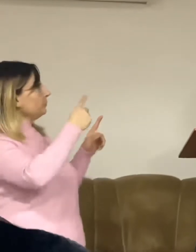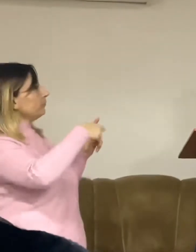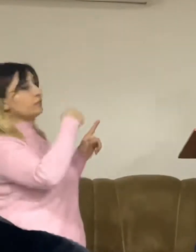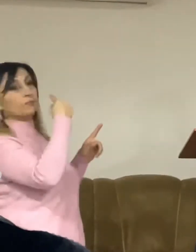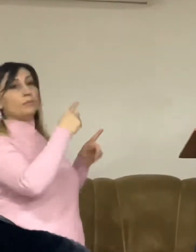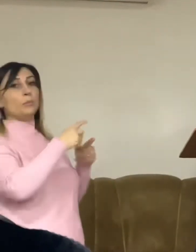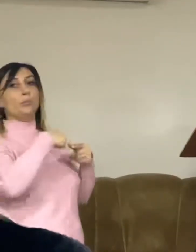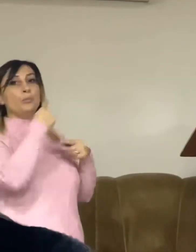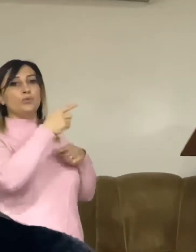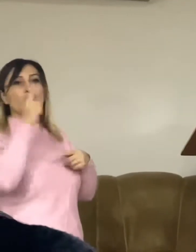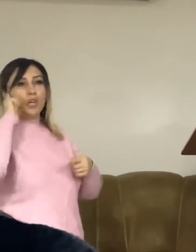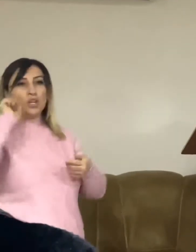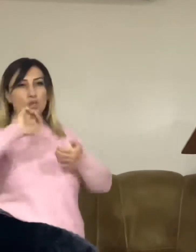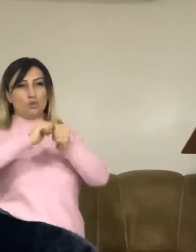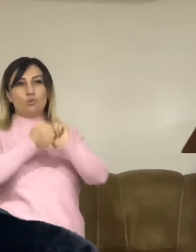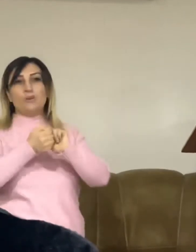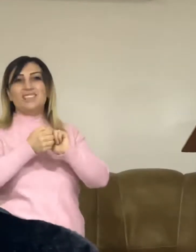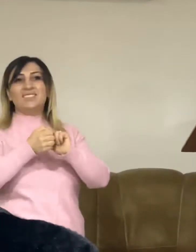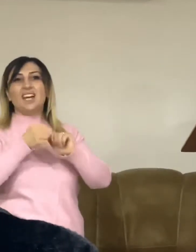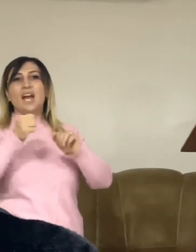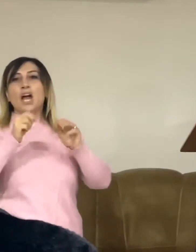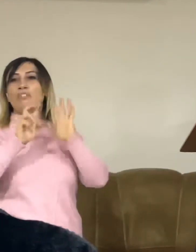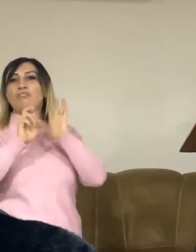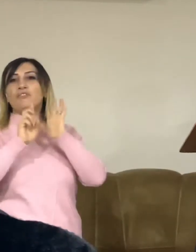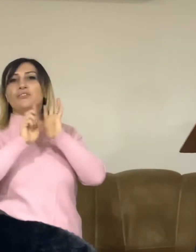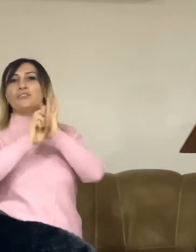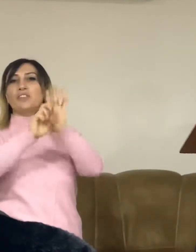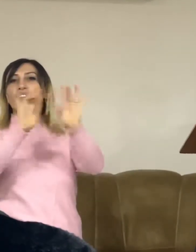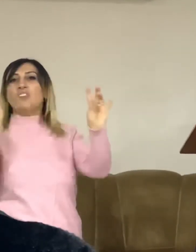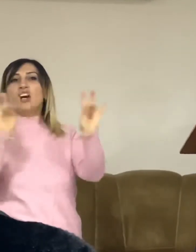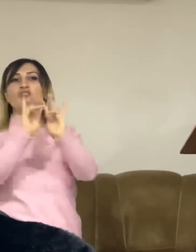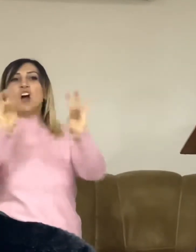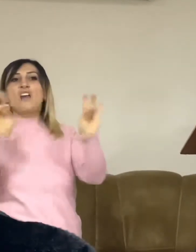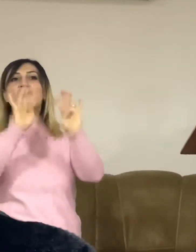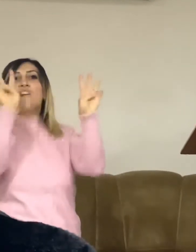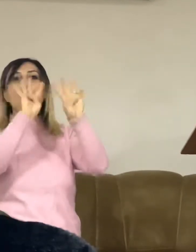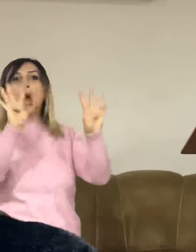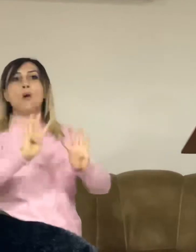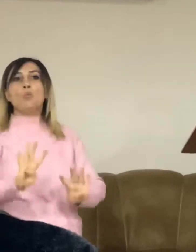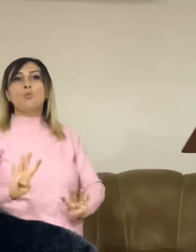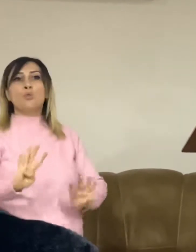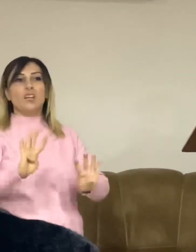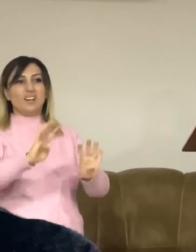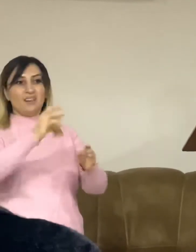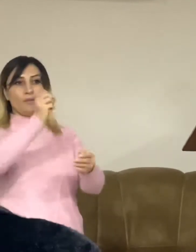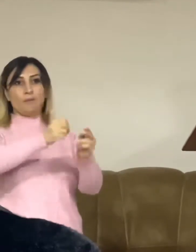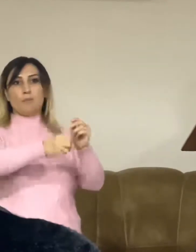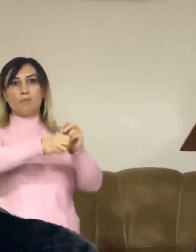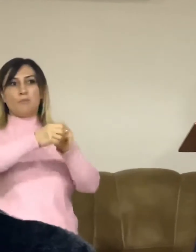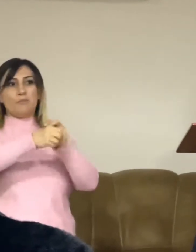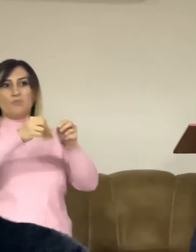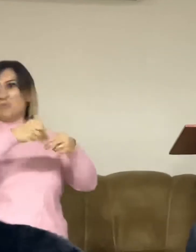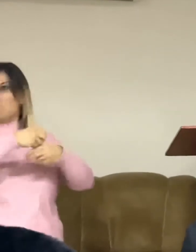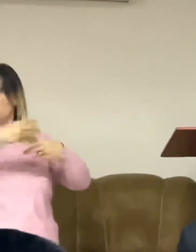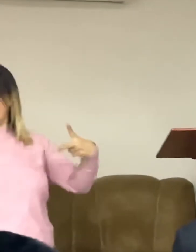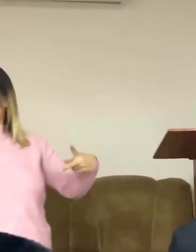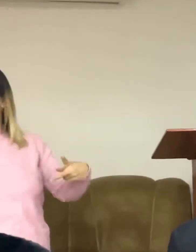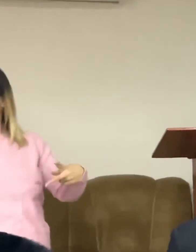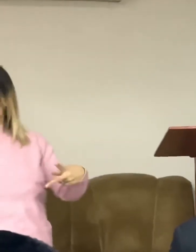Հիշում եք տաճարի վարակույրը պատրվեց, երբ որ Հիսուսը մահացավ։ Իսկ դուք 5 տակարանում կարդացել